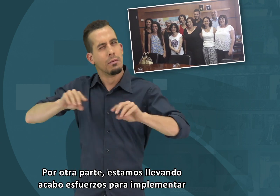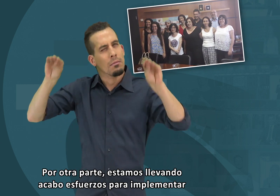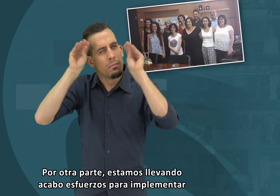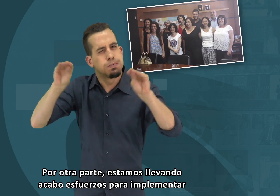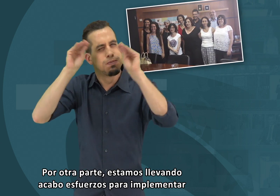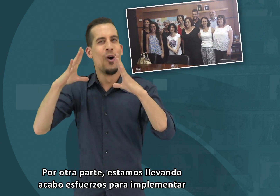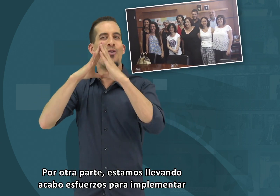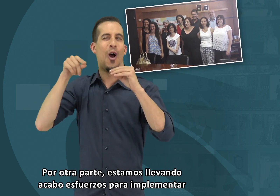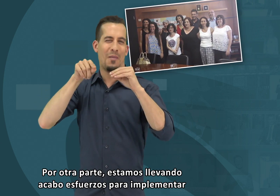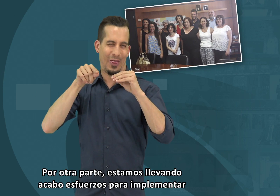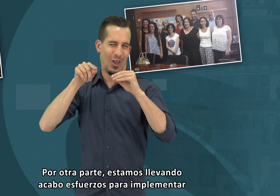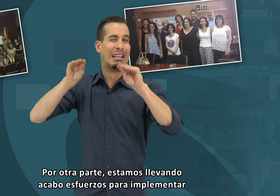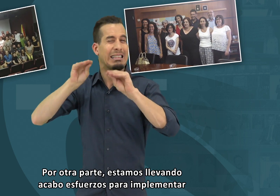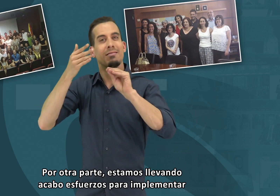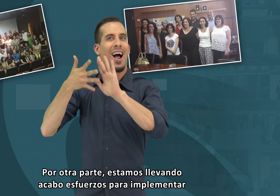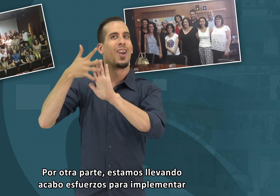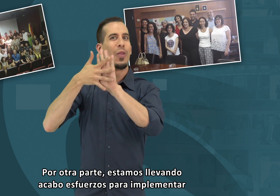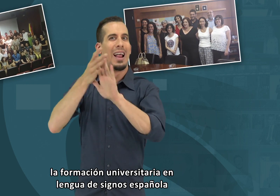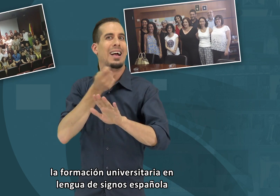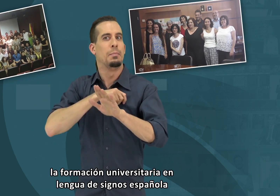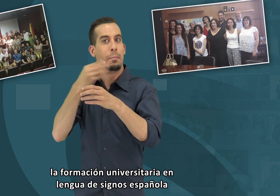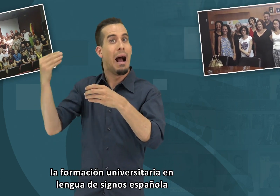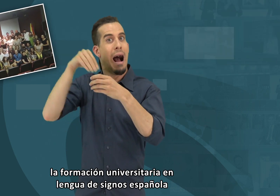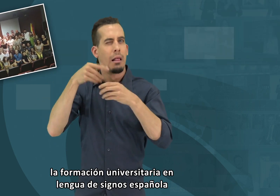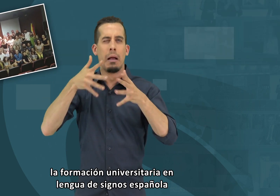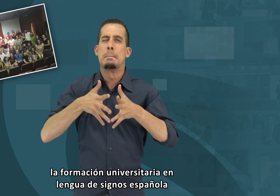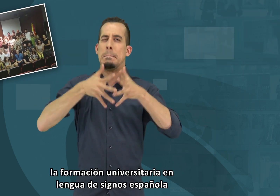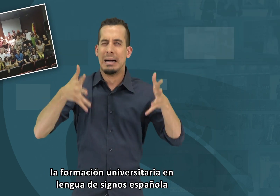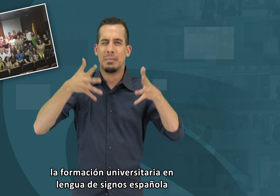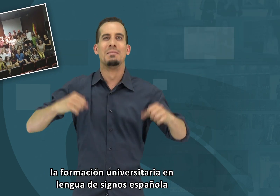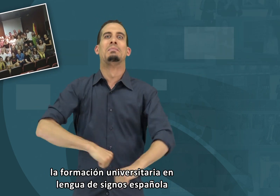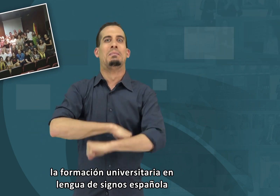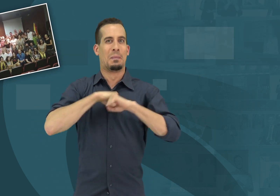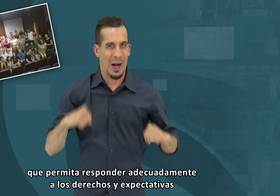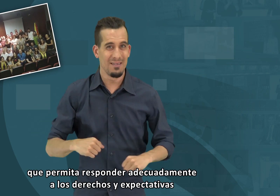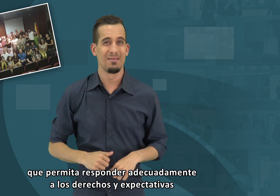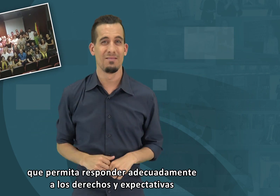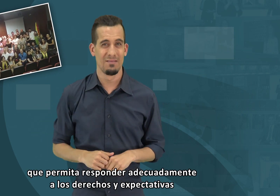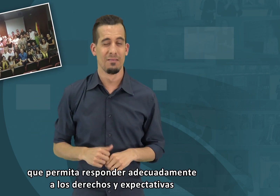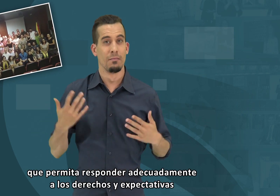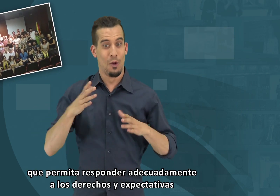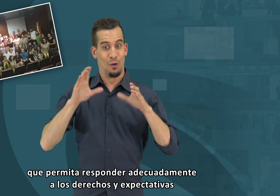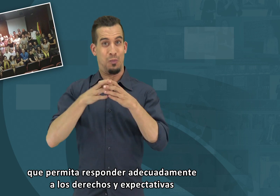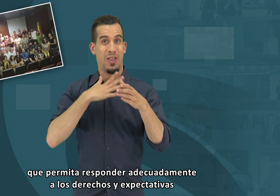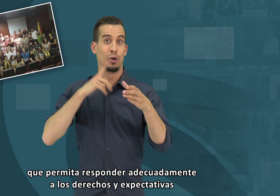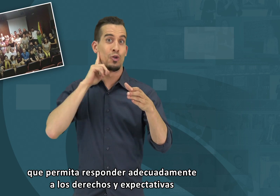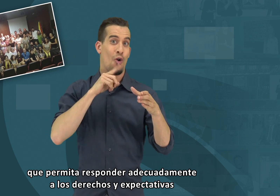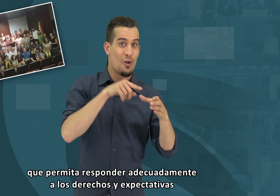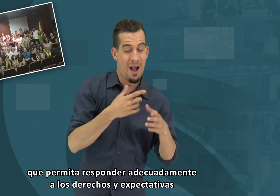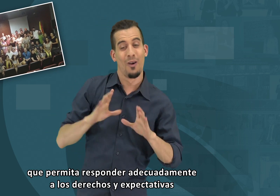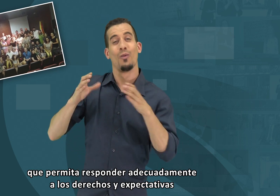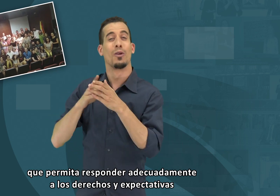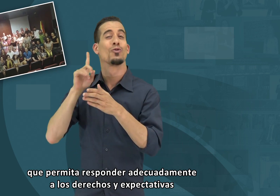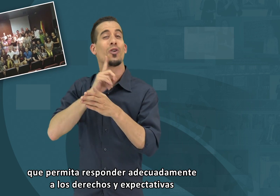a cabo esfuerzos para implementar la formación universitaria en lengua de signos española que permita